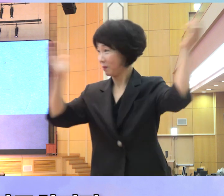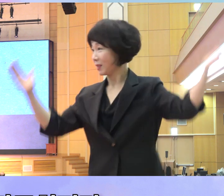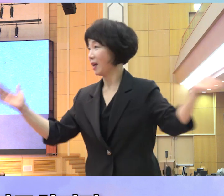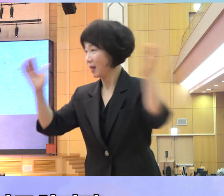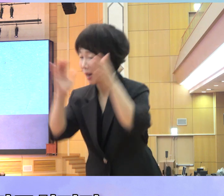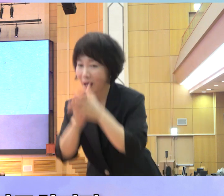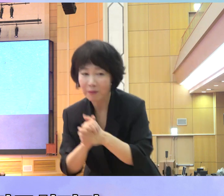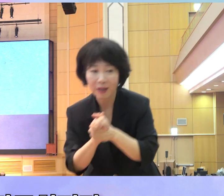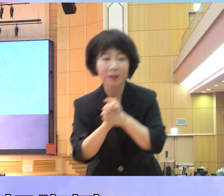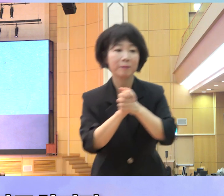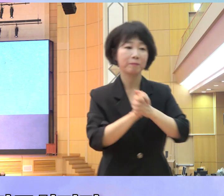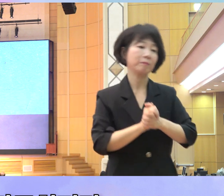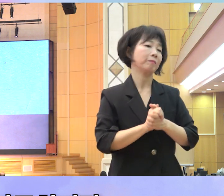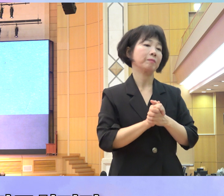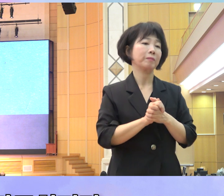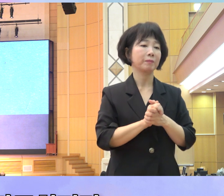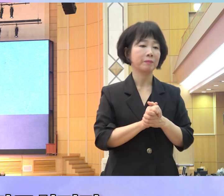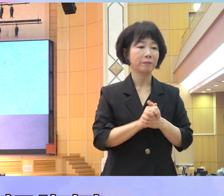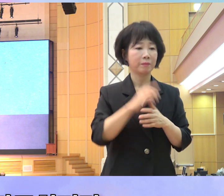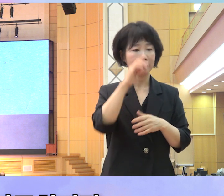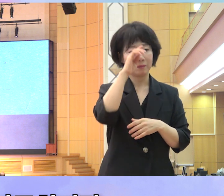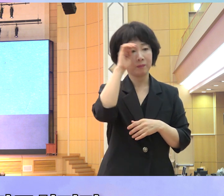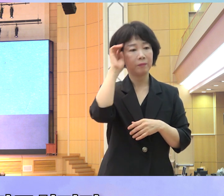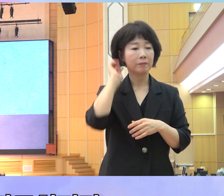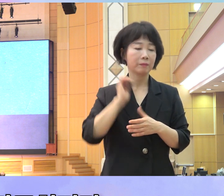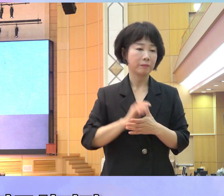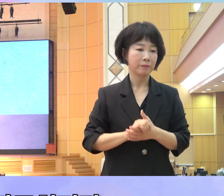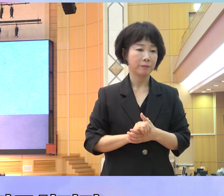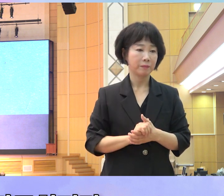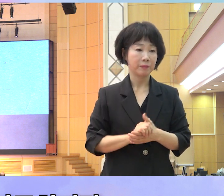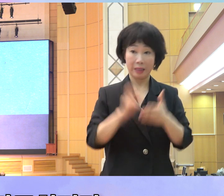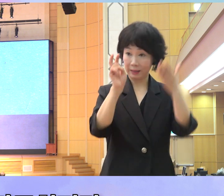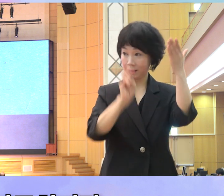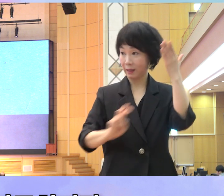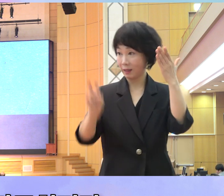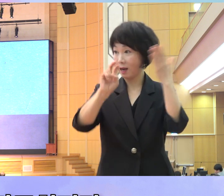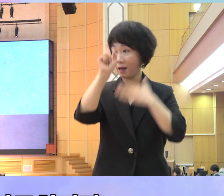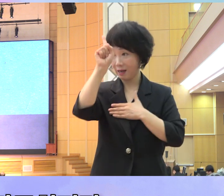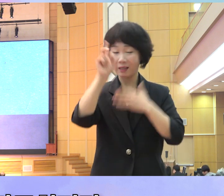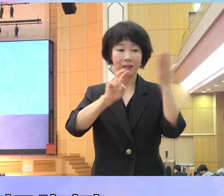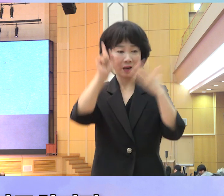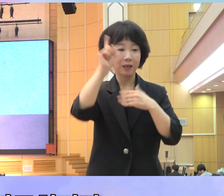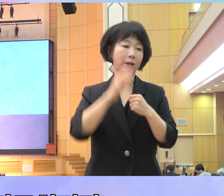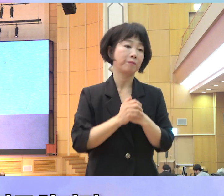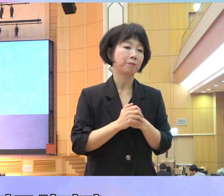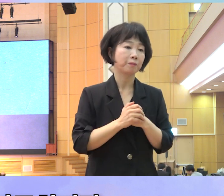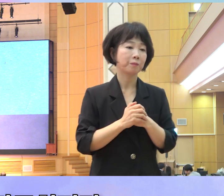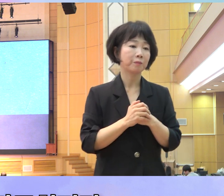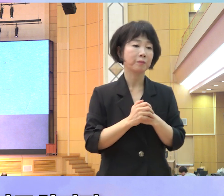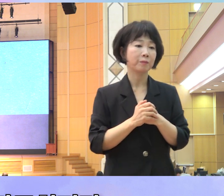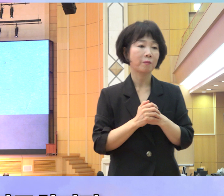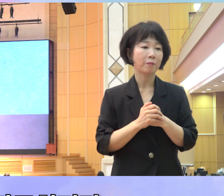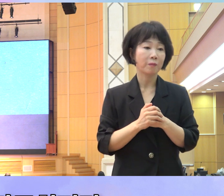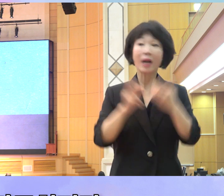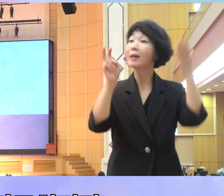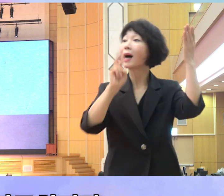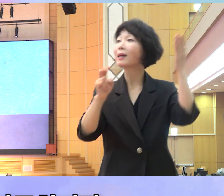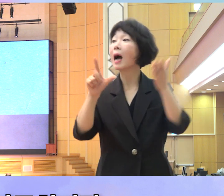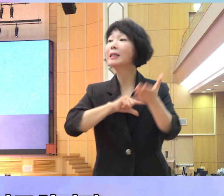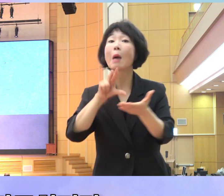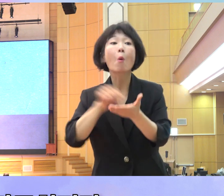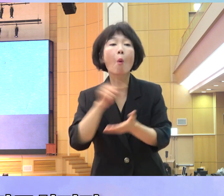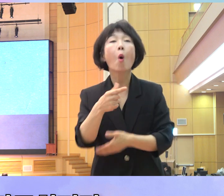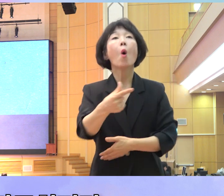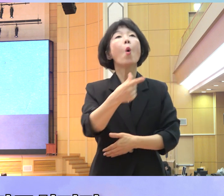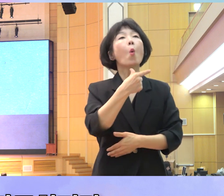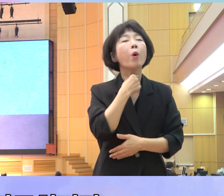주님의 축원합니다. 이 찬양을 할 건데요, 여러분들 많이 좋아하시는 찬양인데 원하고 바라고 기도합니다,